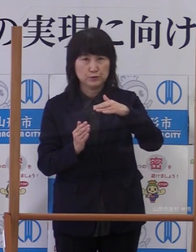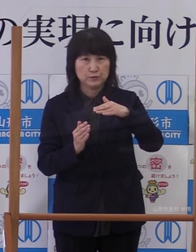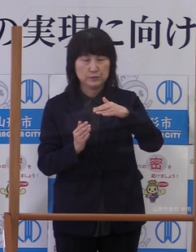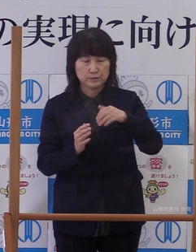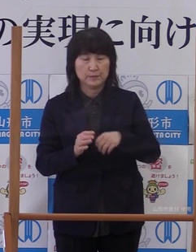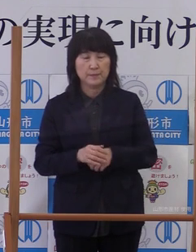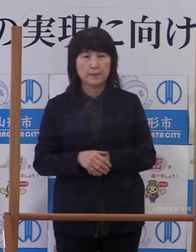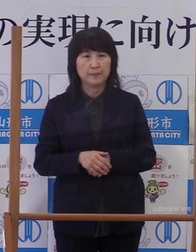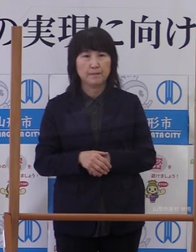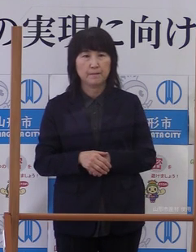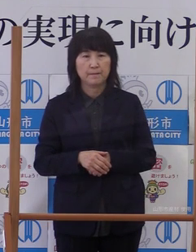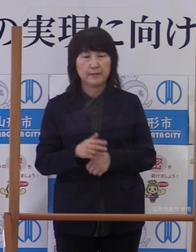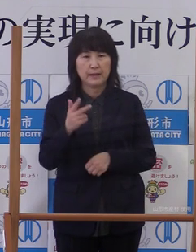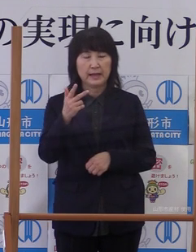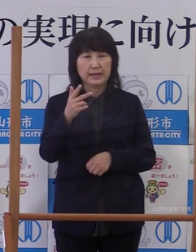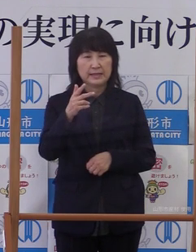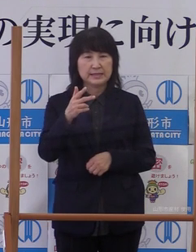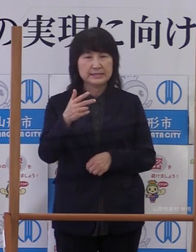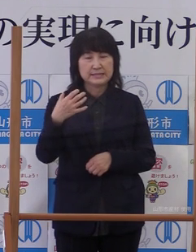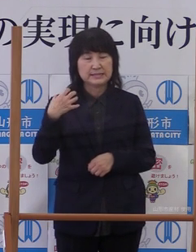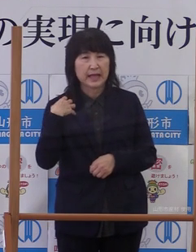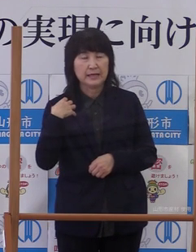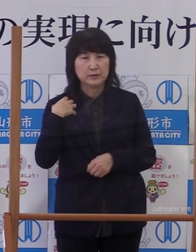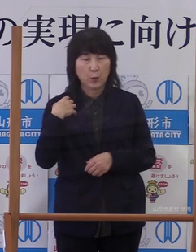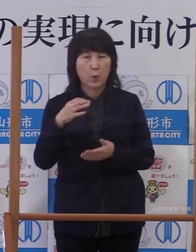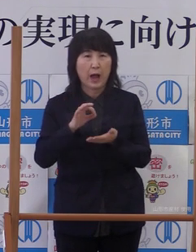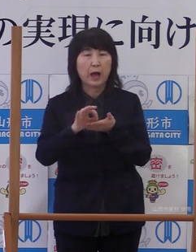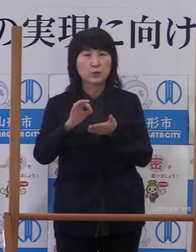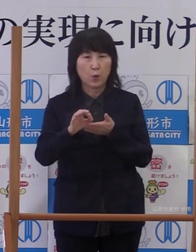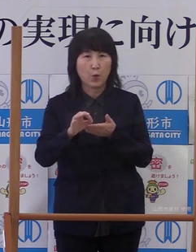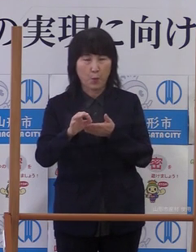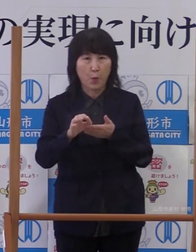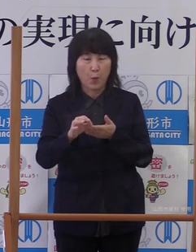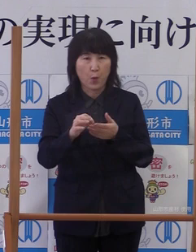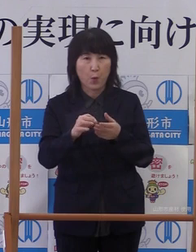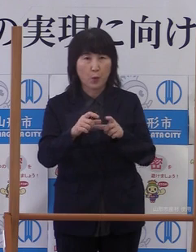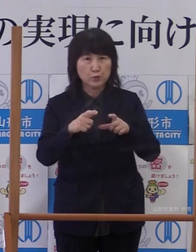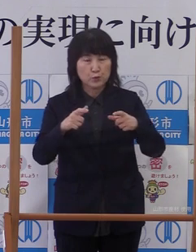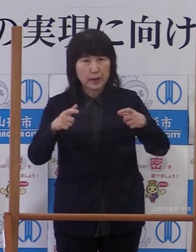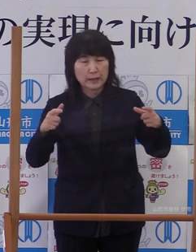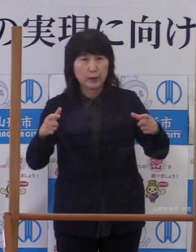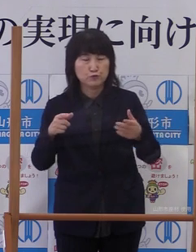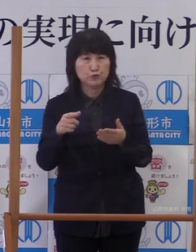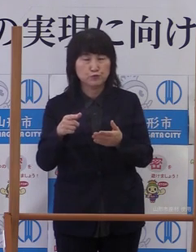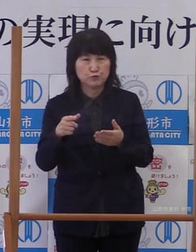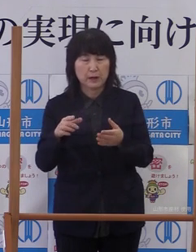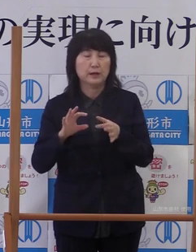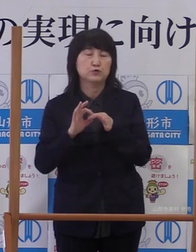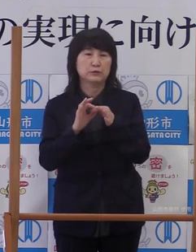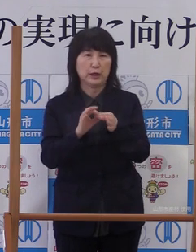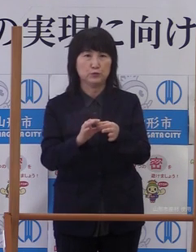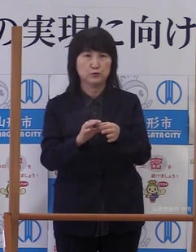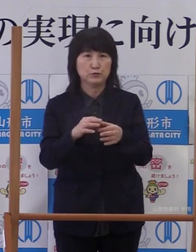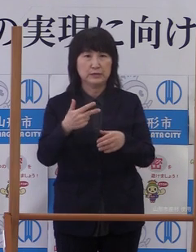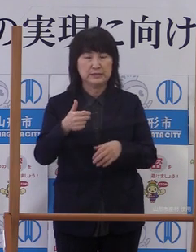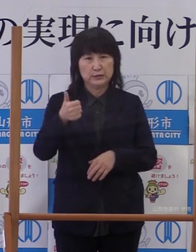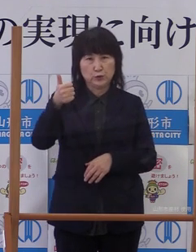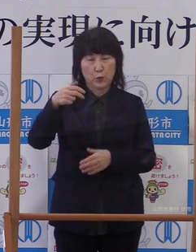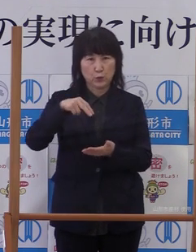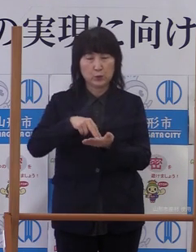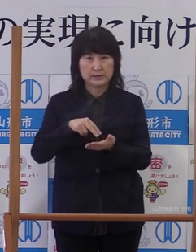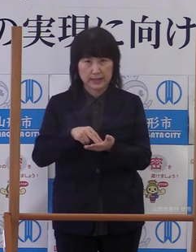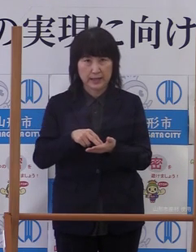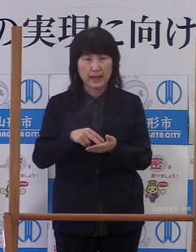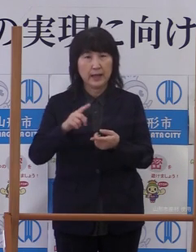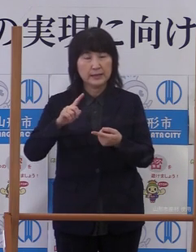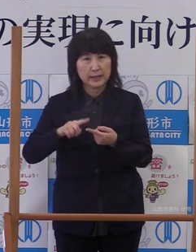していて、なおかつ私債の発行も増加傾向が止まらないという現状があります。市長として、適